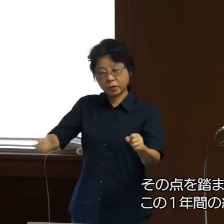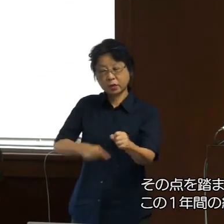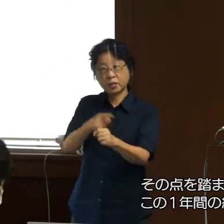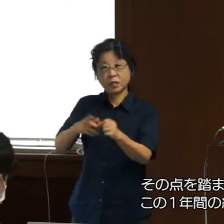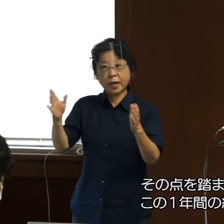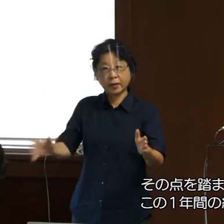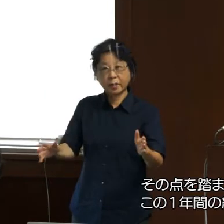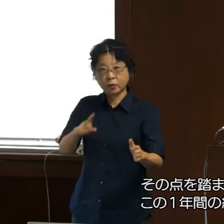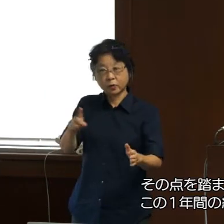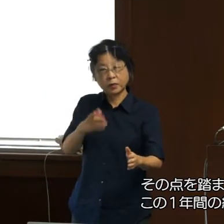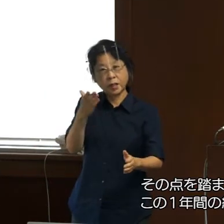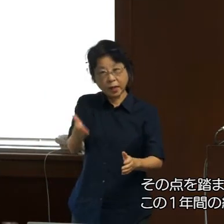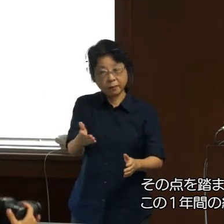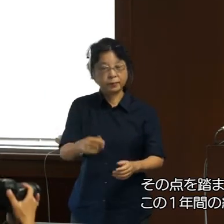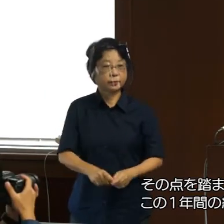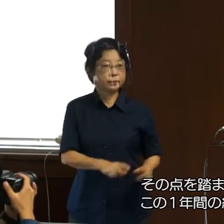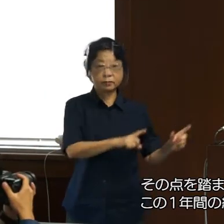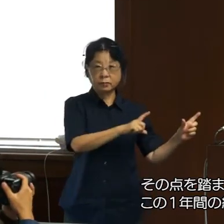します。